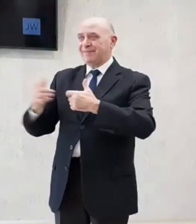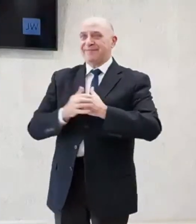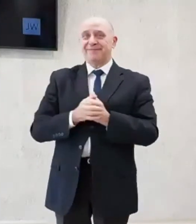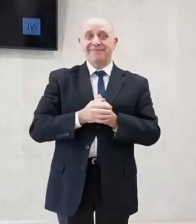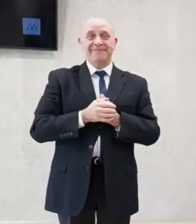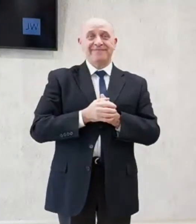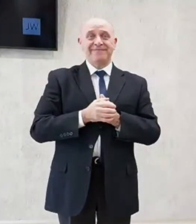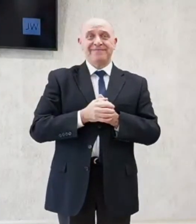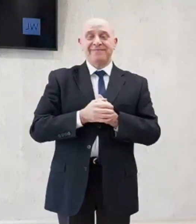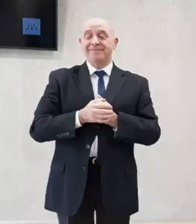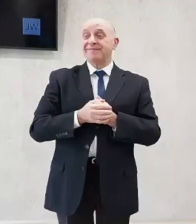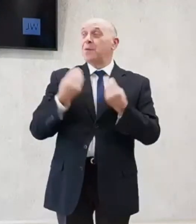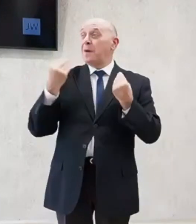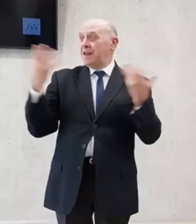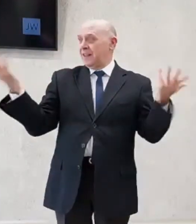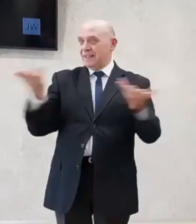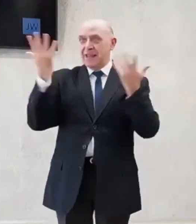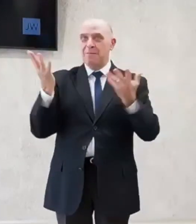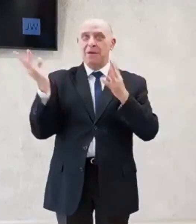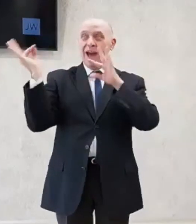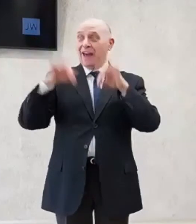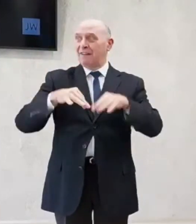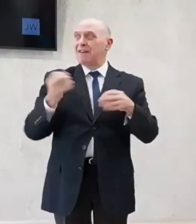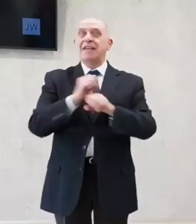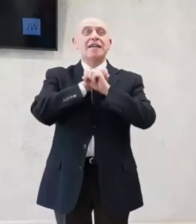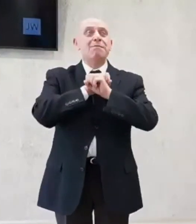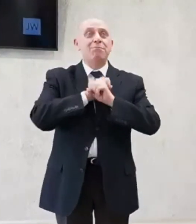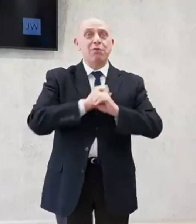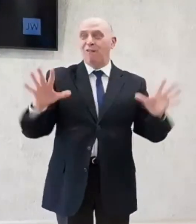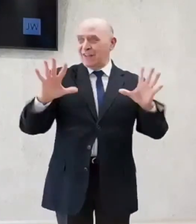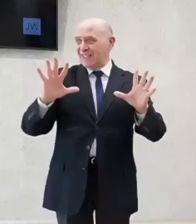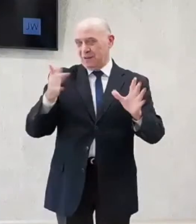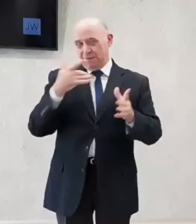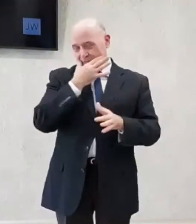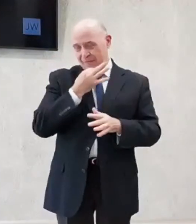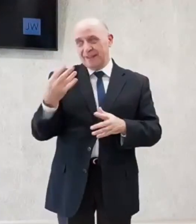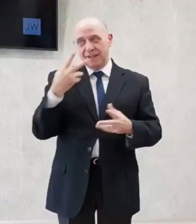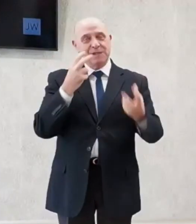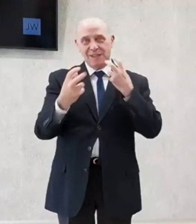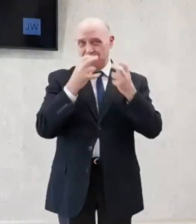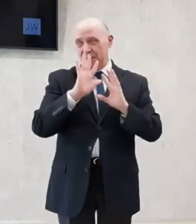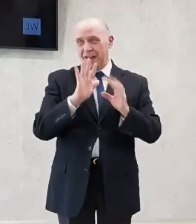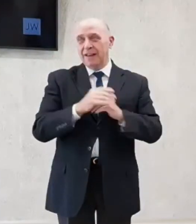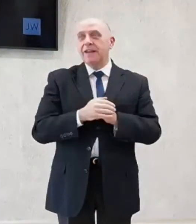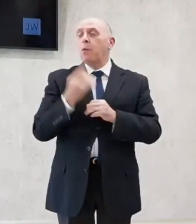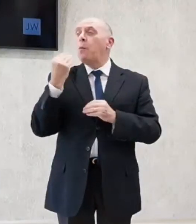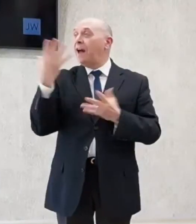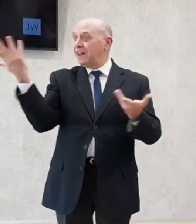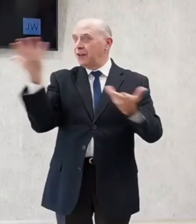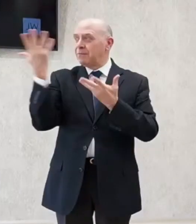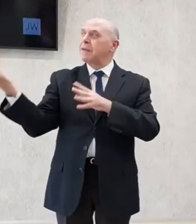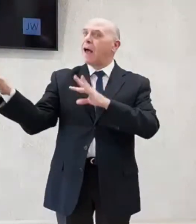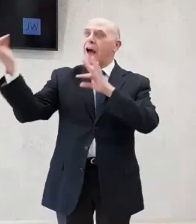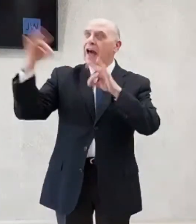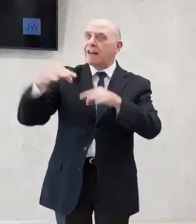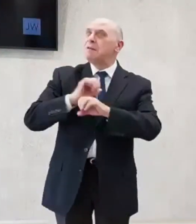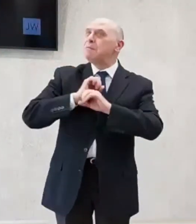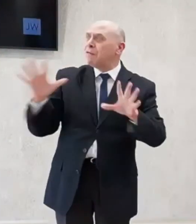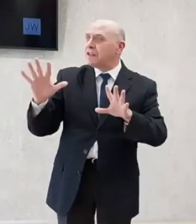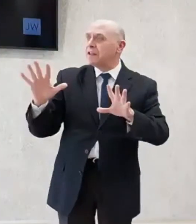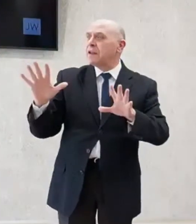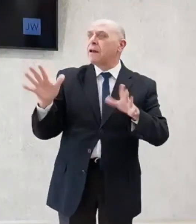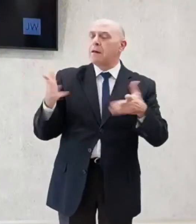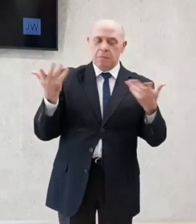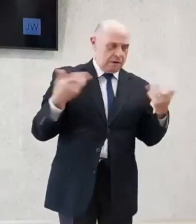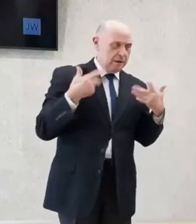quando arrivava qualcuno all'improvviso e anche questo è un aspetto simpatico della sua vita si poteva contare sul fatto che dal nulla